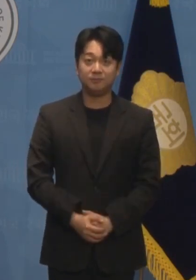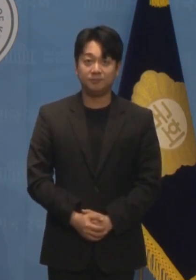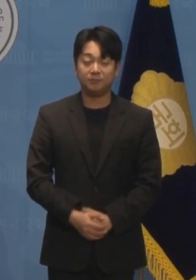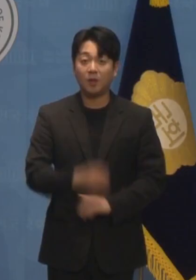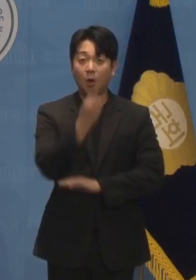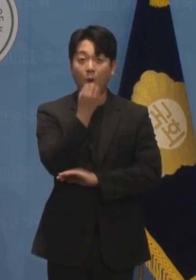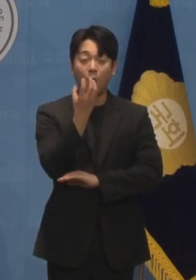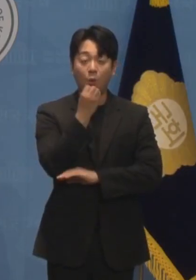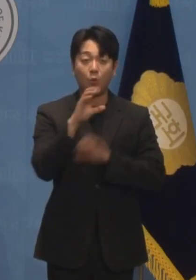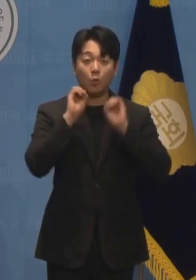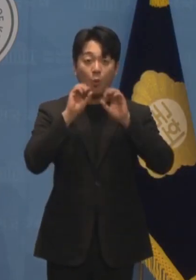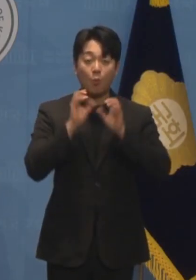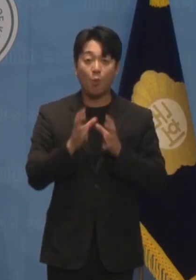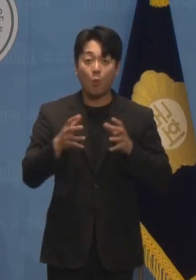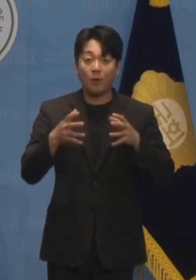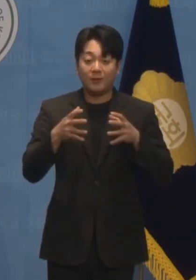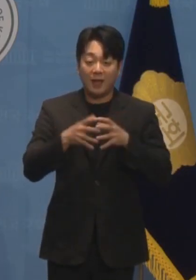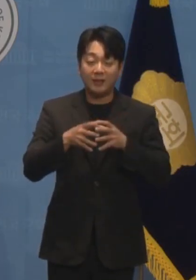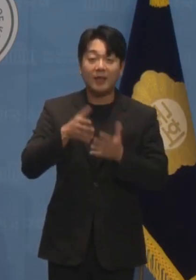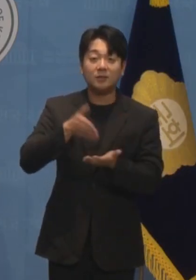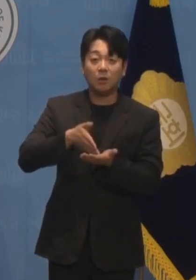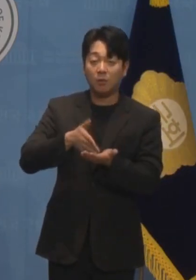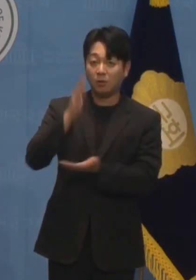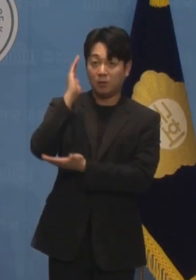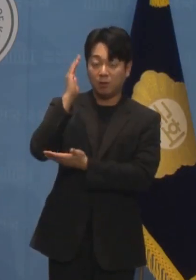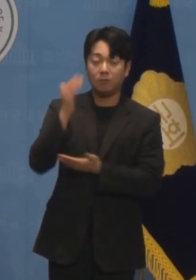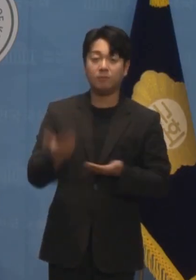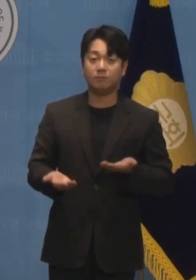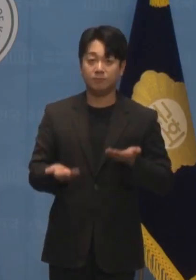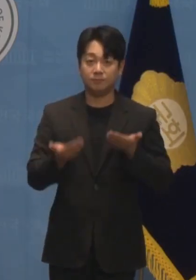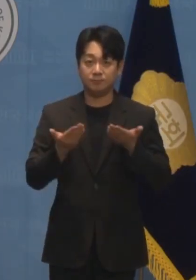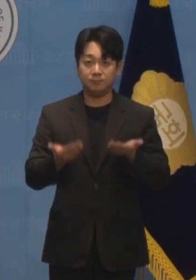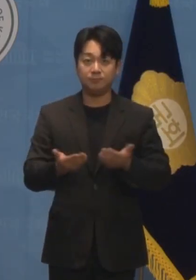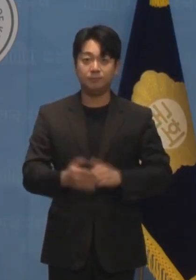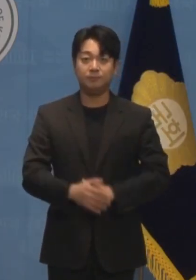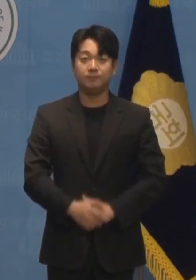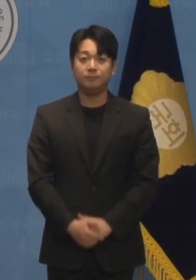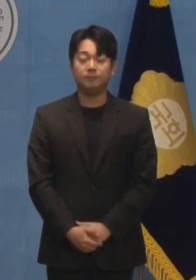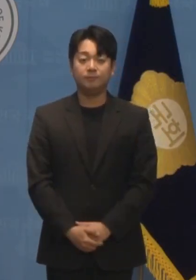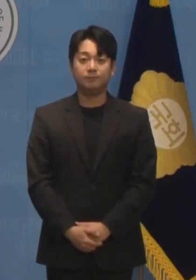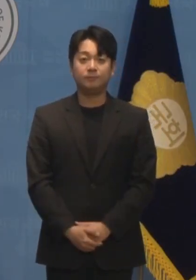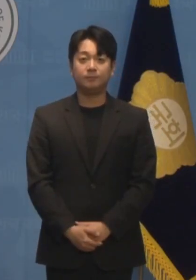성명서를 우리 박상혁 부단장께서 말씀드리겠습니다.